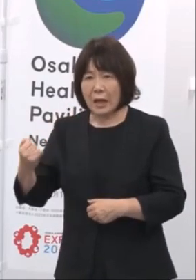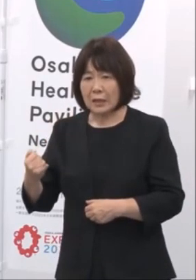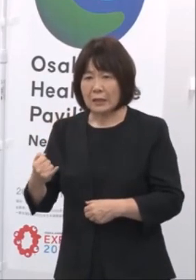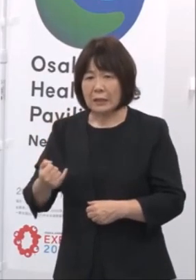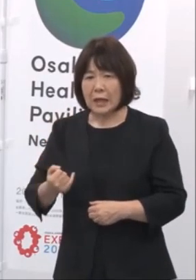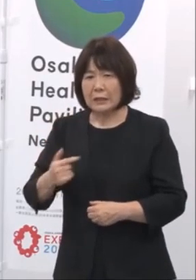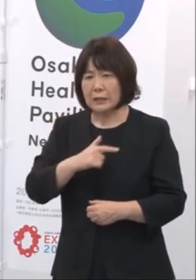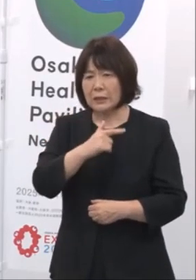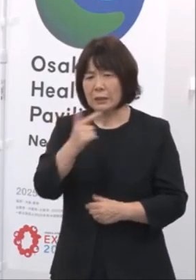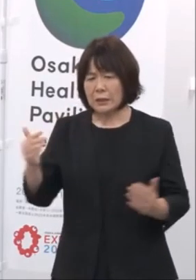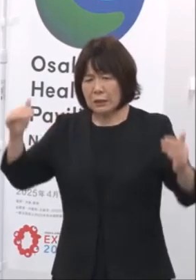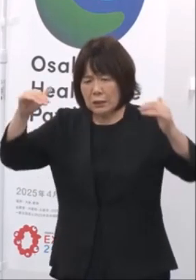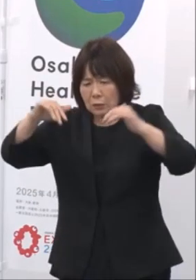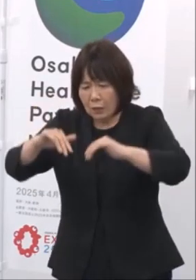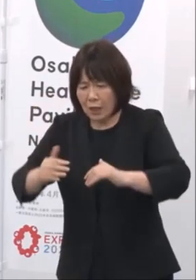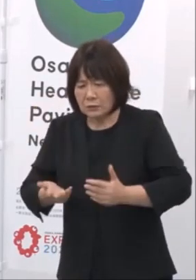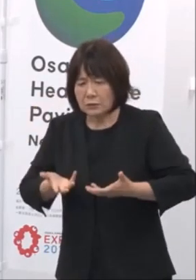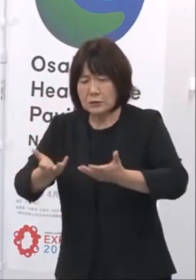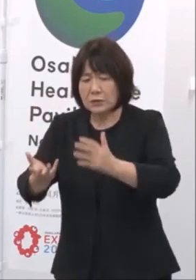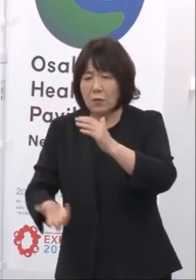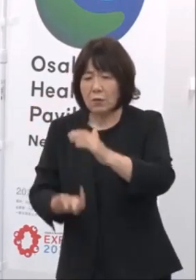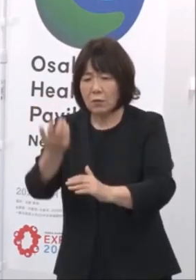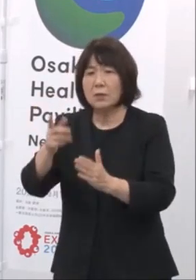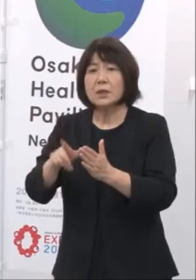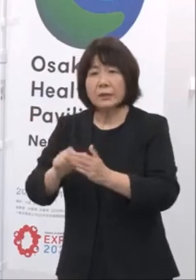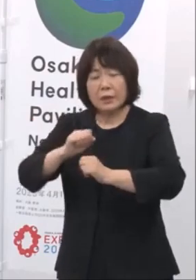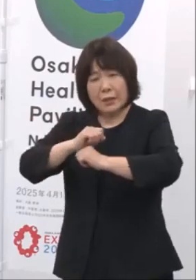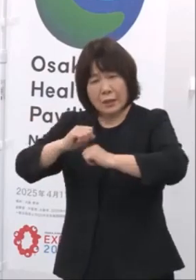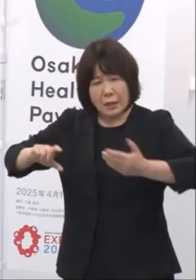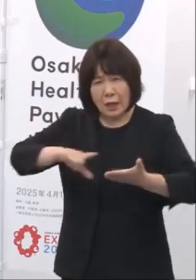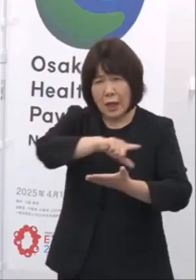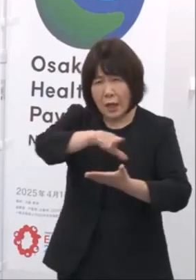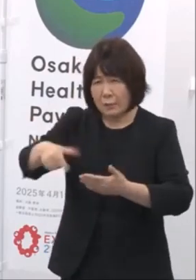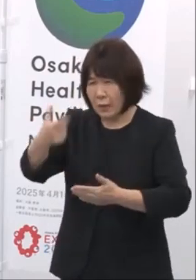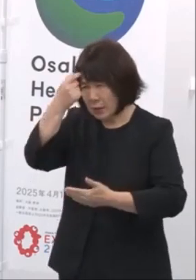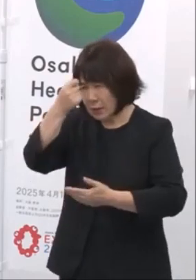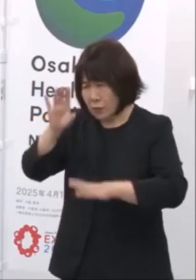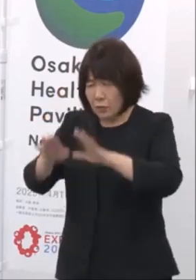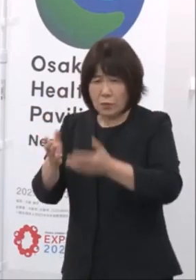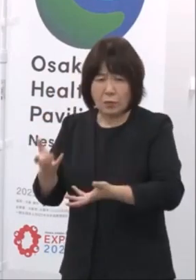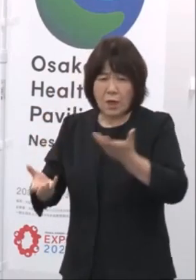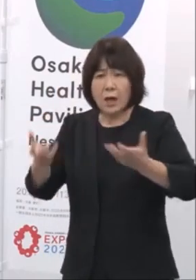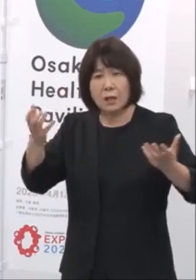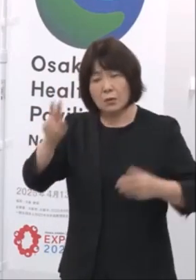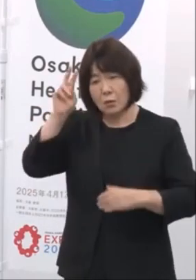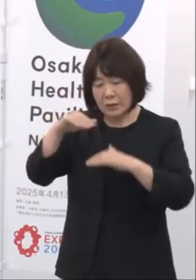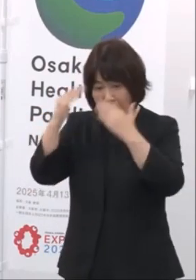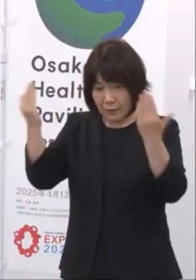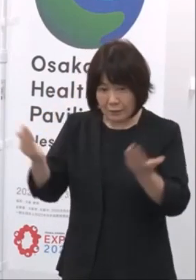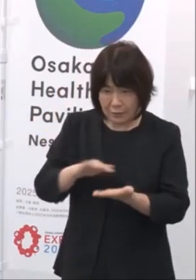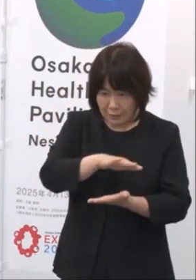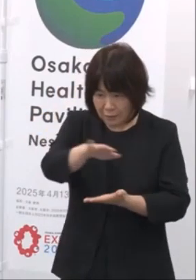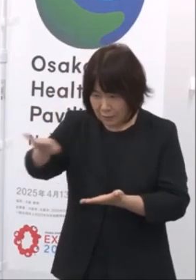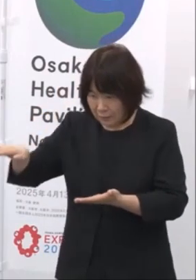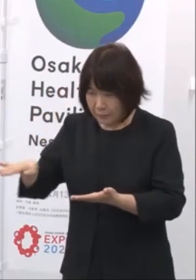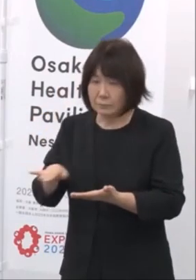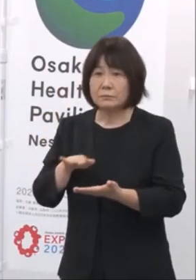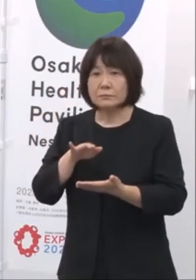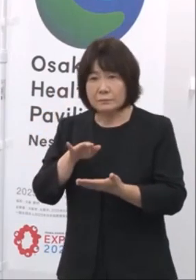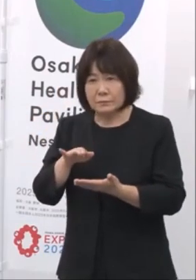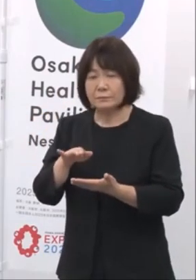という時の他でもやっぱりかなり広範囲に被災している状況ですから、まあ大阪全体としてやっぱりそこは